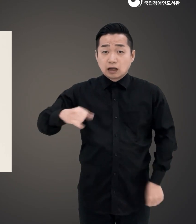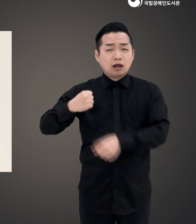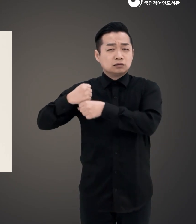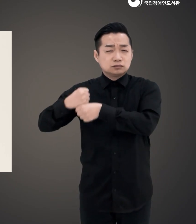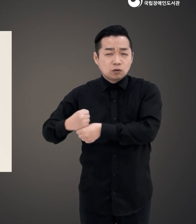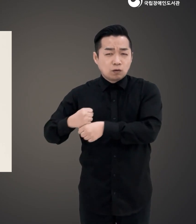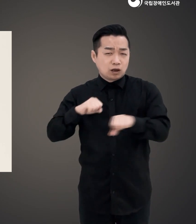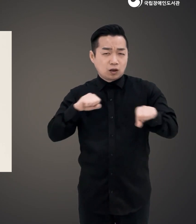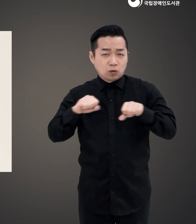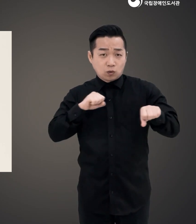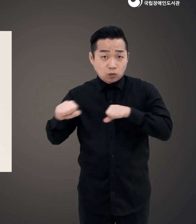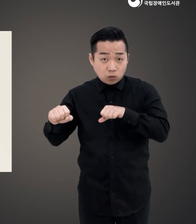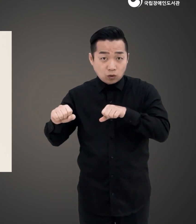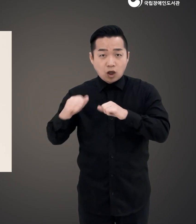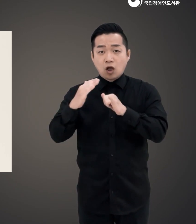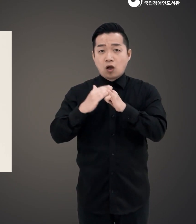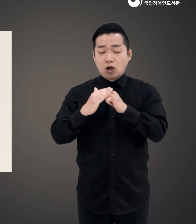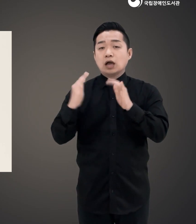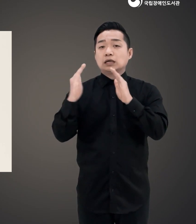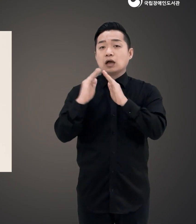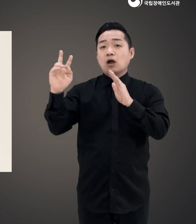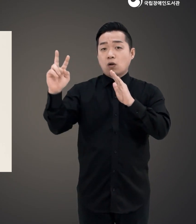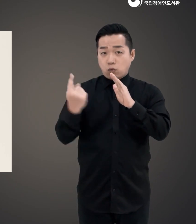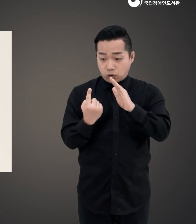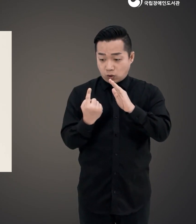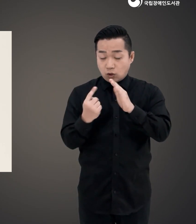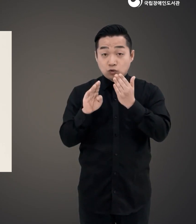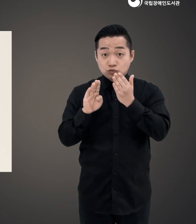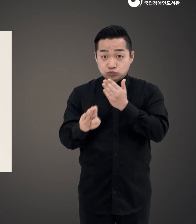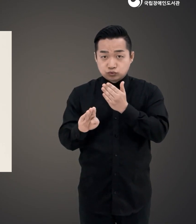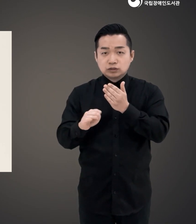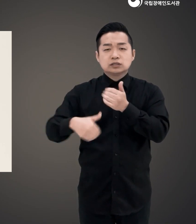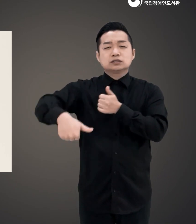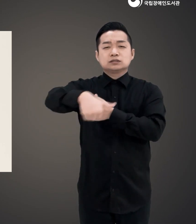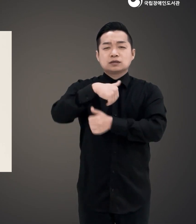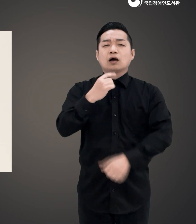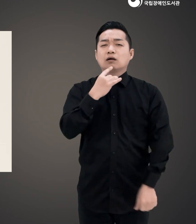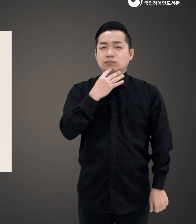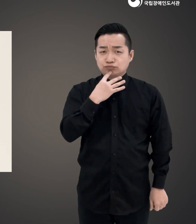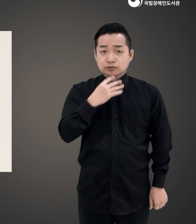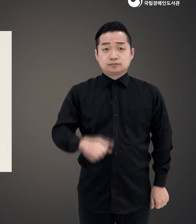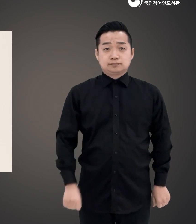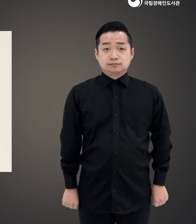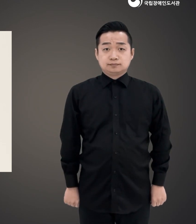아이의 의존적인 행동은 하원 직후라는 특정 상황에서만 나왔다.